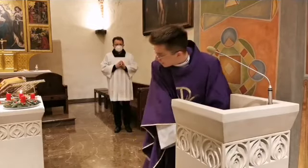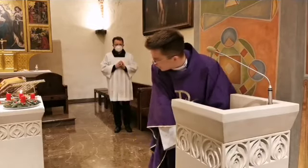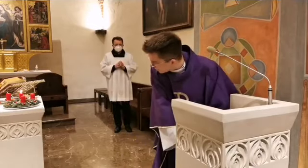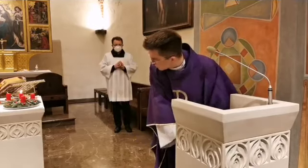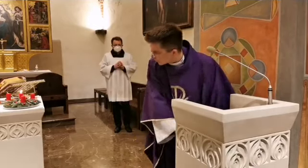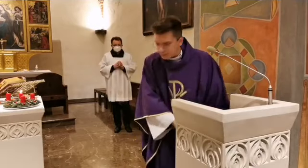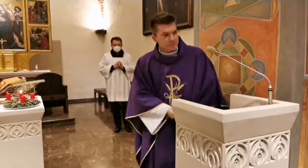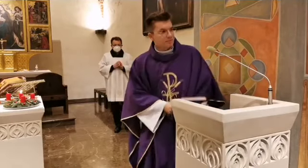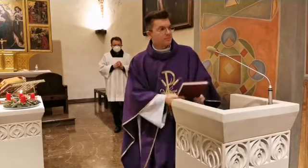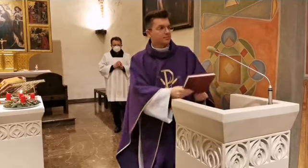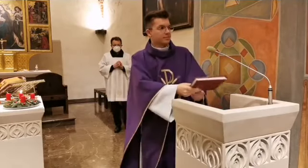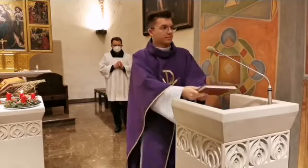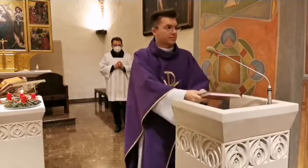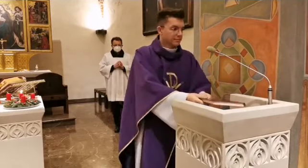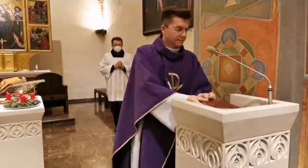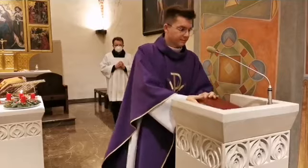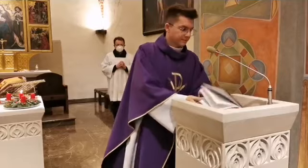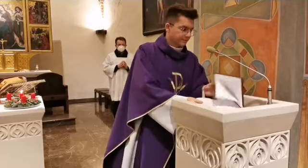Amen.